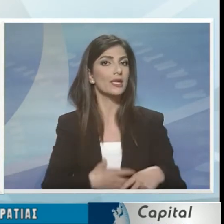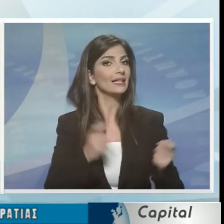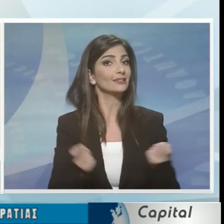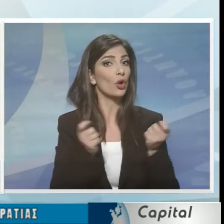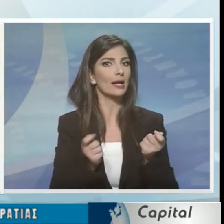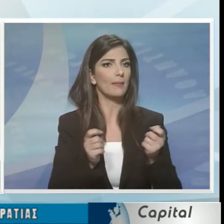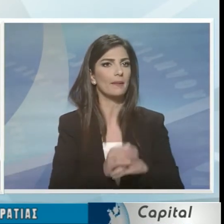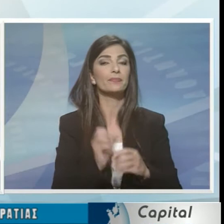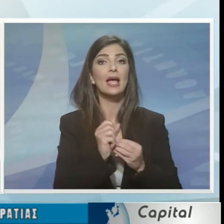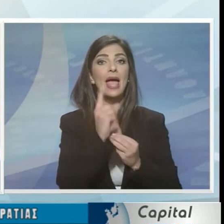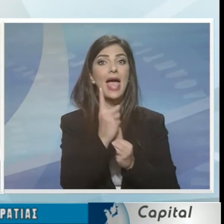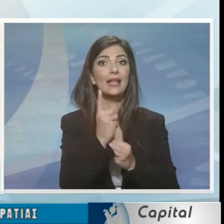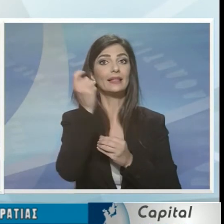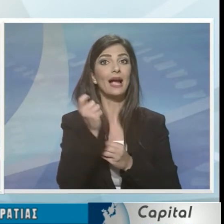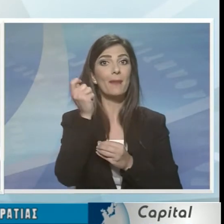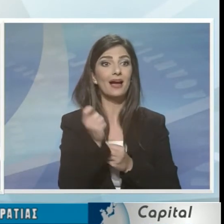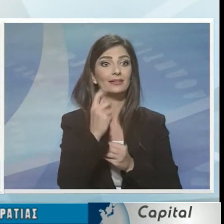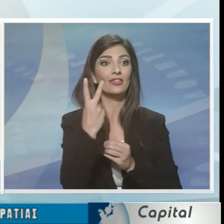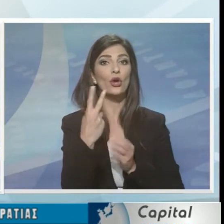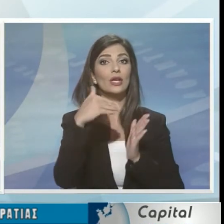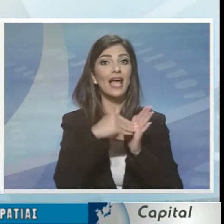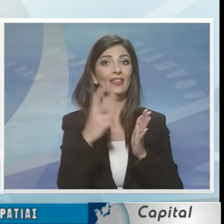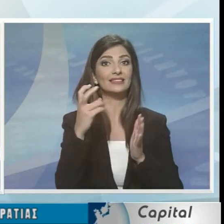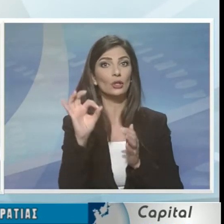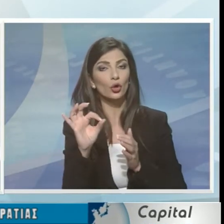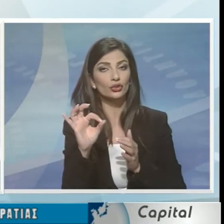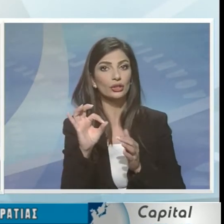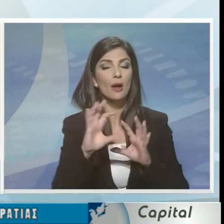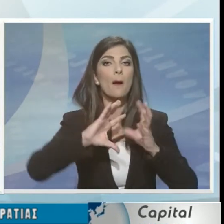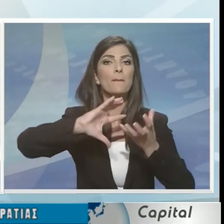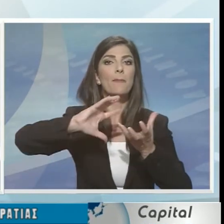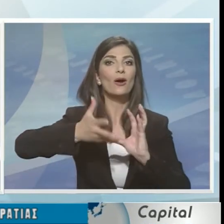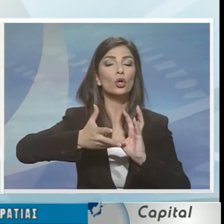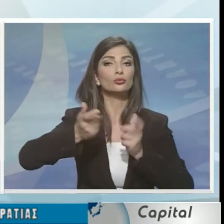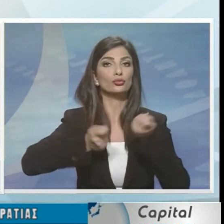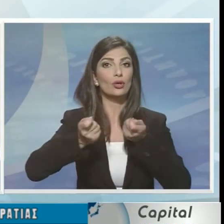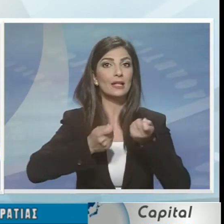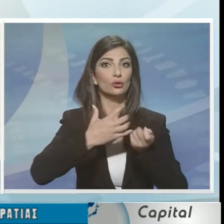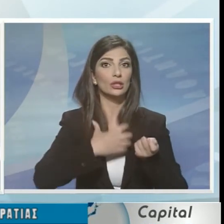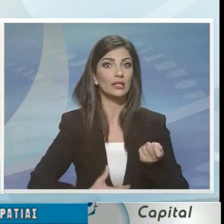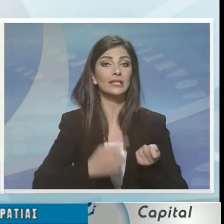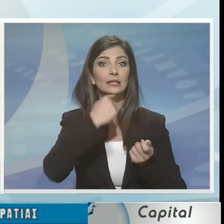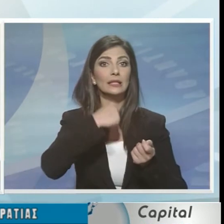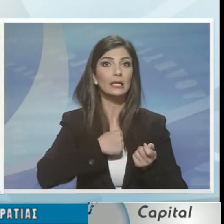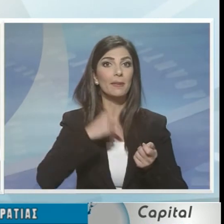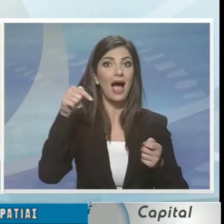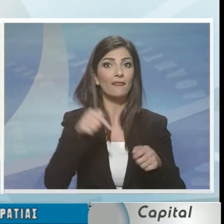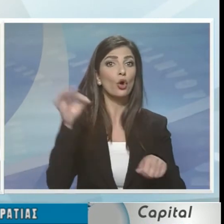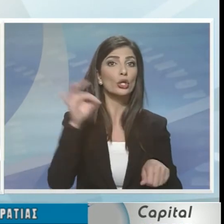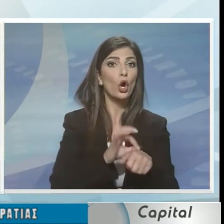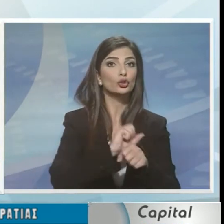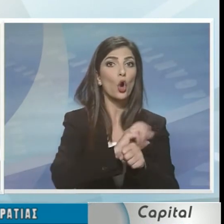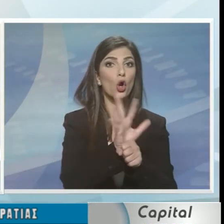Στις 11 Τρίτου του 2020, ο Παγκόσμιος Οργανισμός Υγείας κατέταξε τον κορονοϊό στην